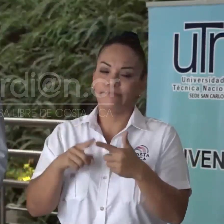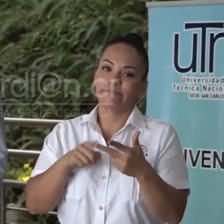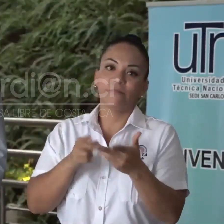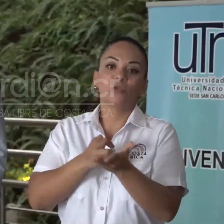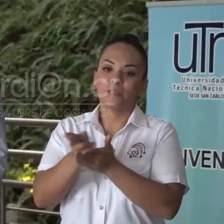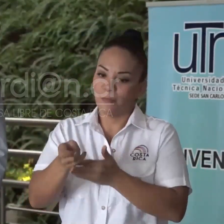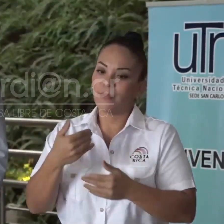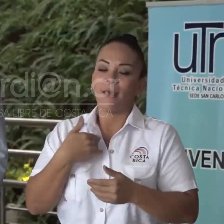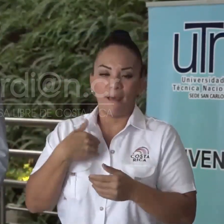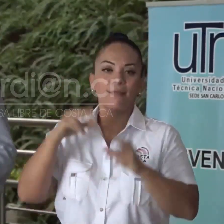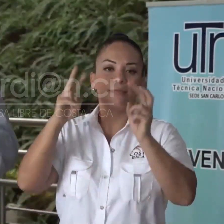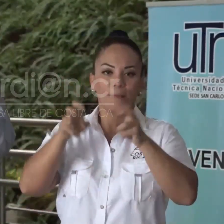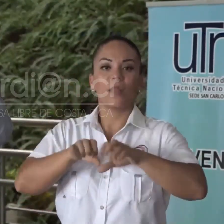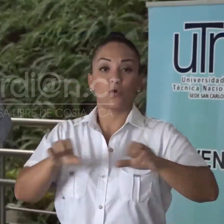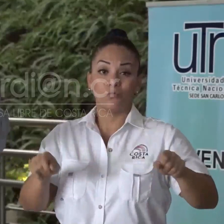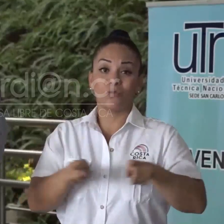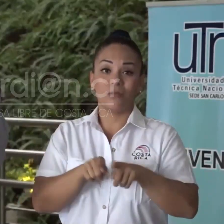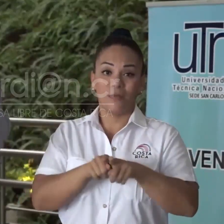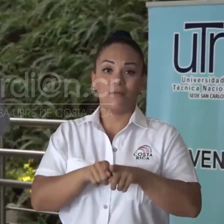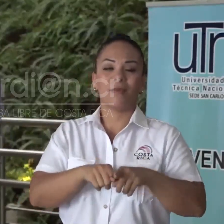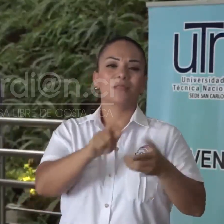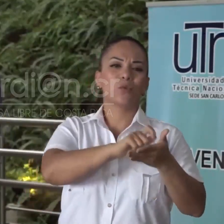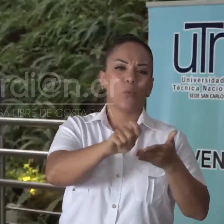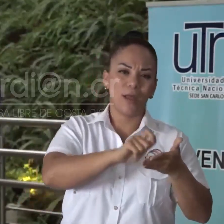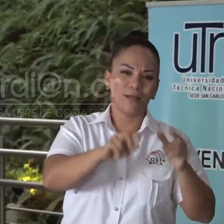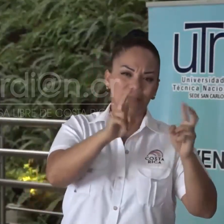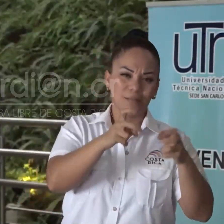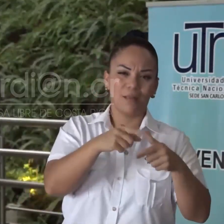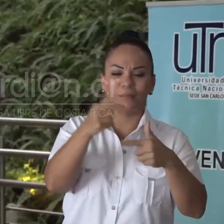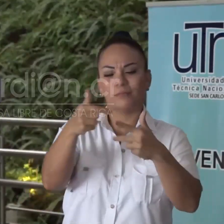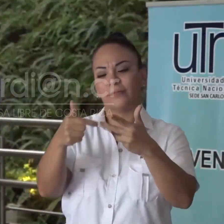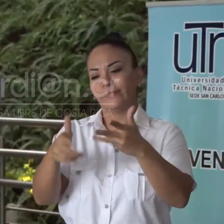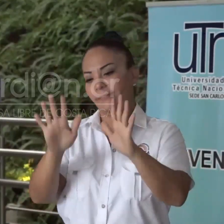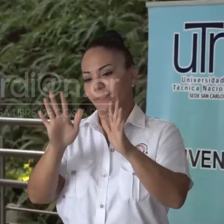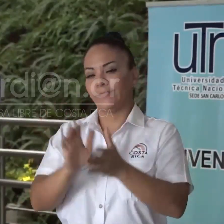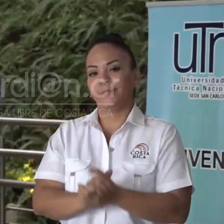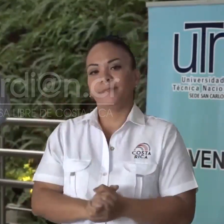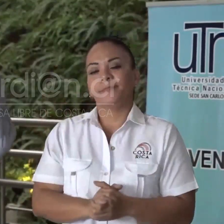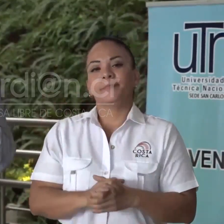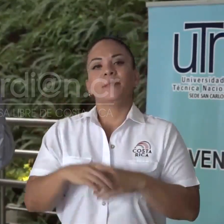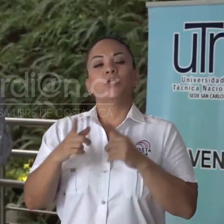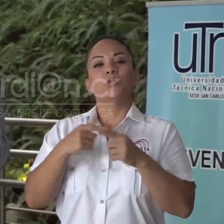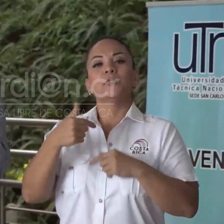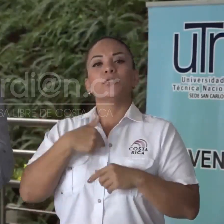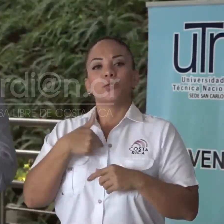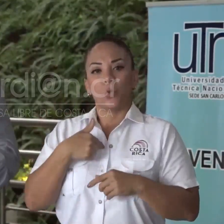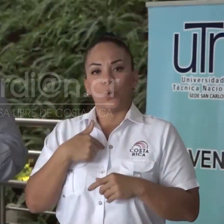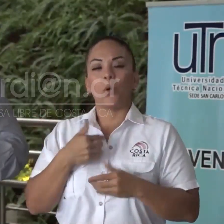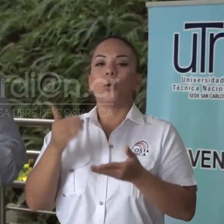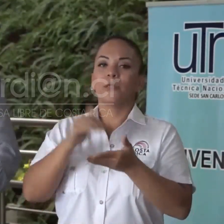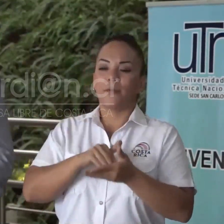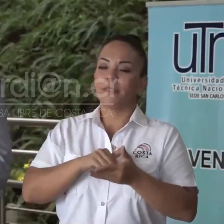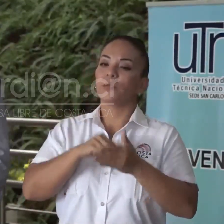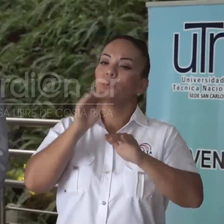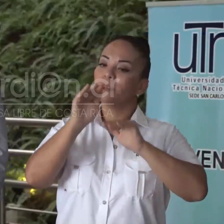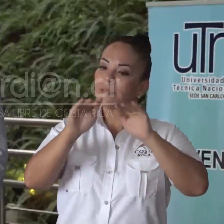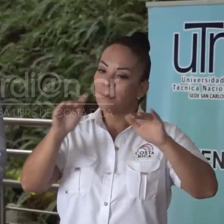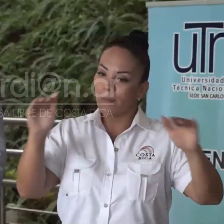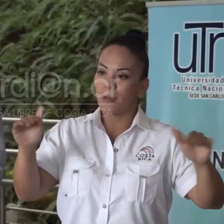de corrupción en las escuelas, etcétera. Entonces, yo otro llamado